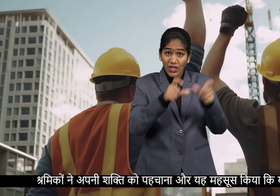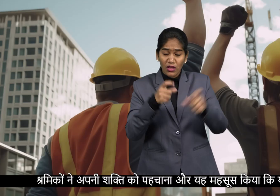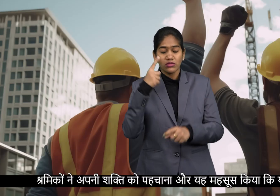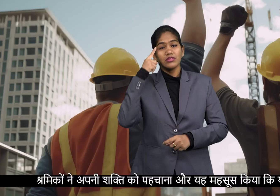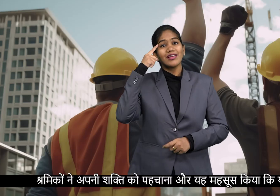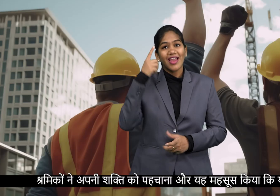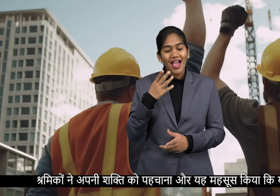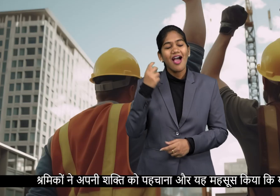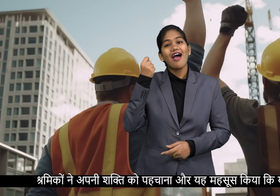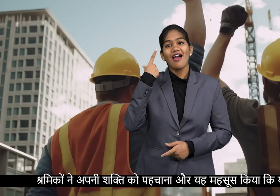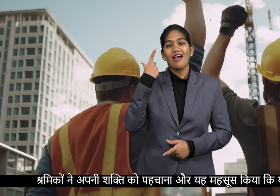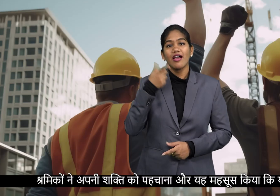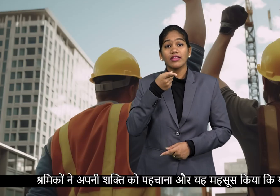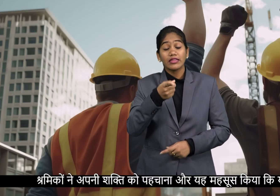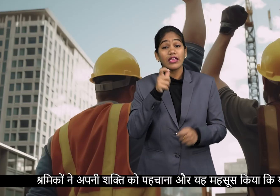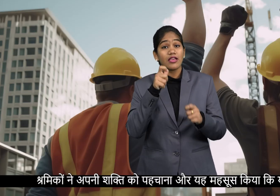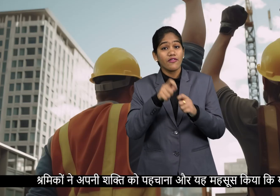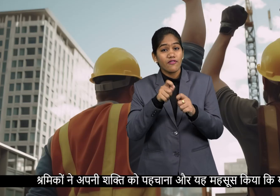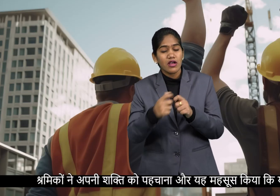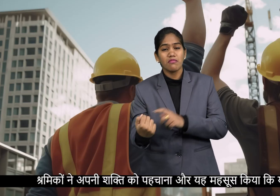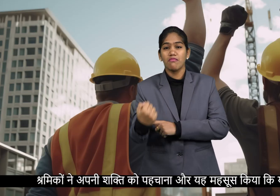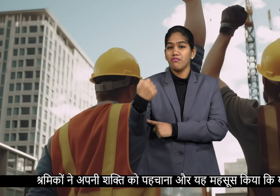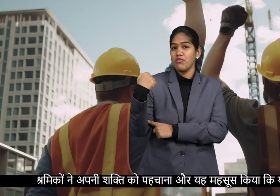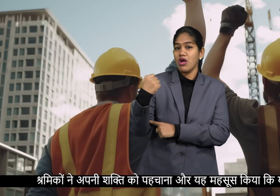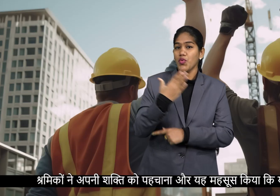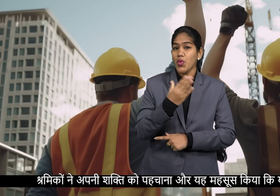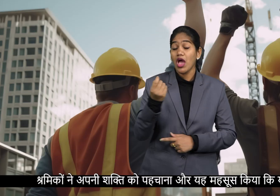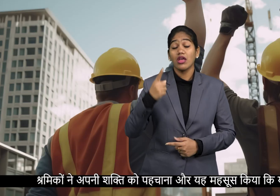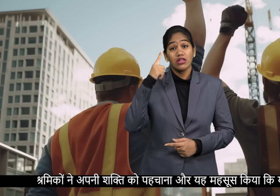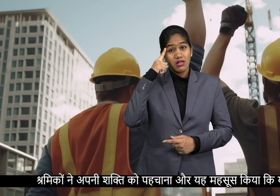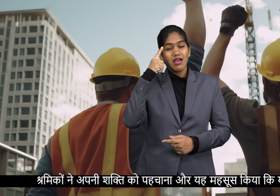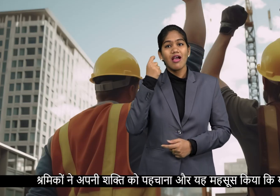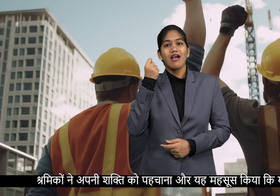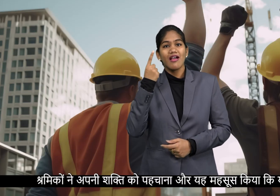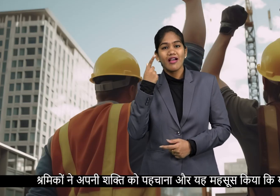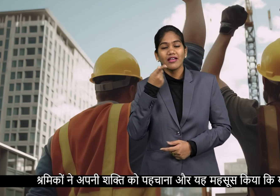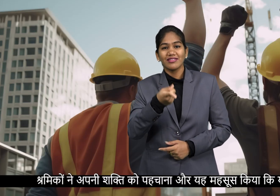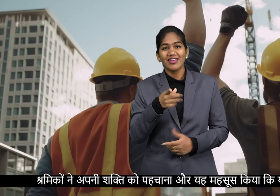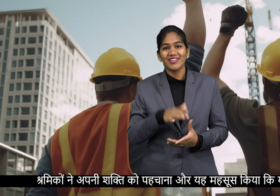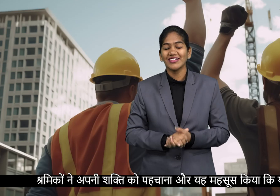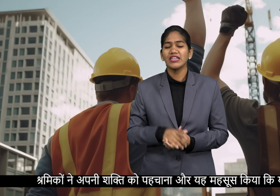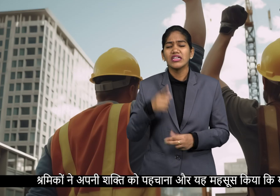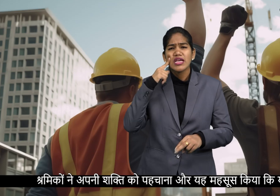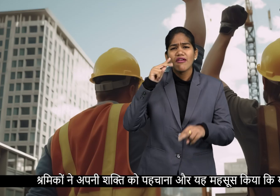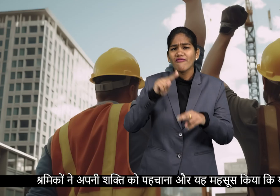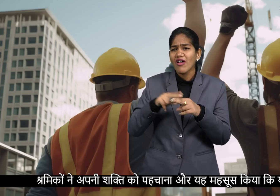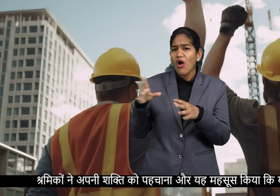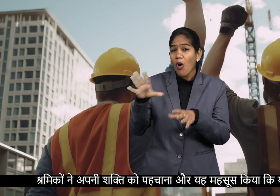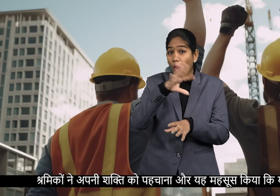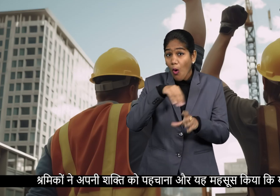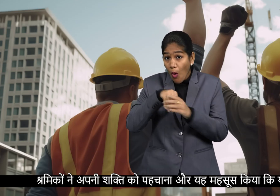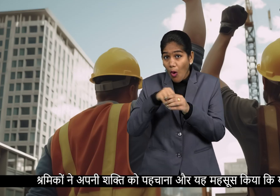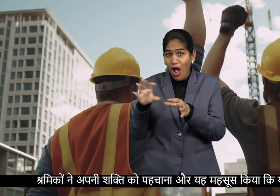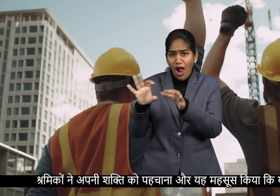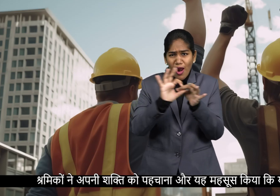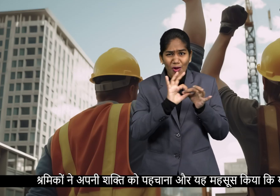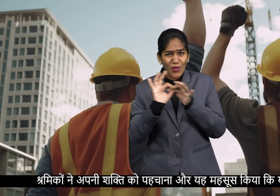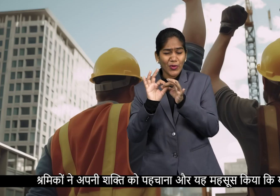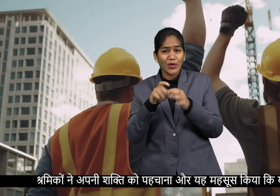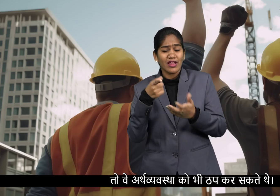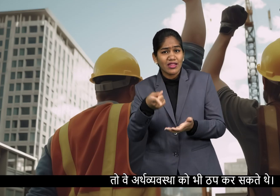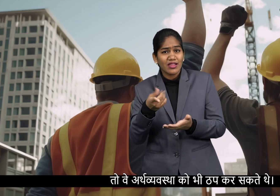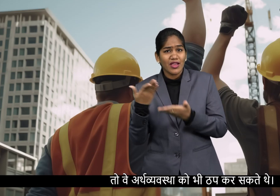श्रमिकों ने अपनी शक्ति को पहचाना और यह महसूस किया कि यदि वे एकजुट